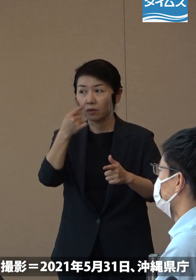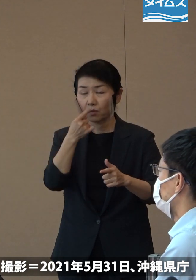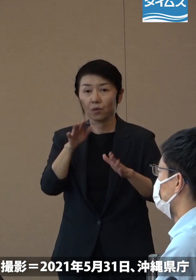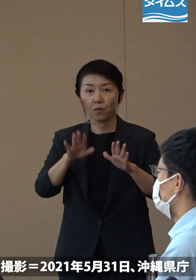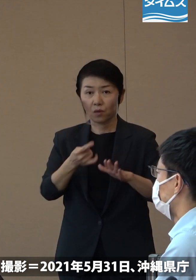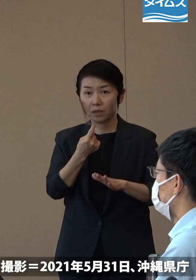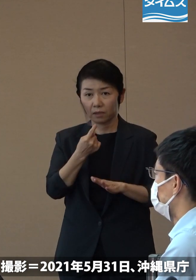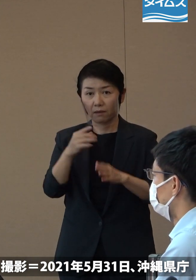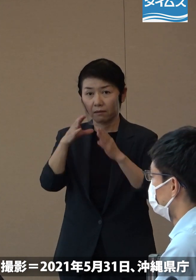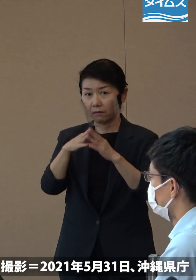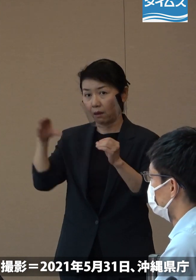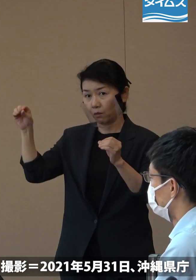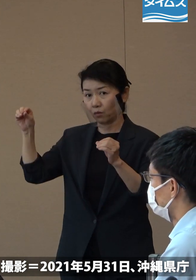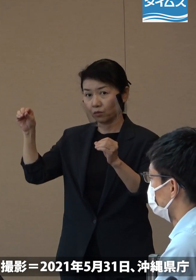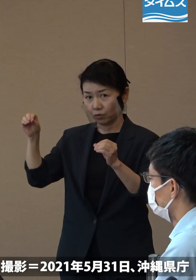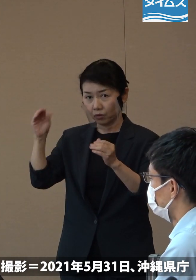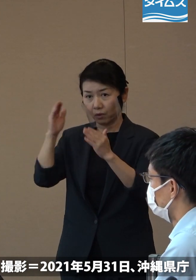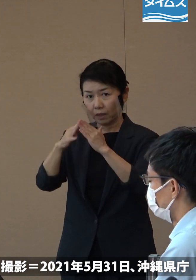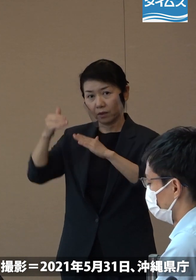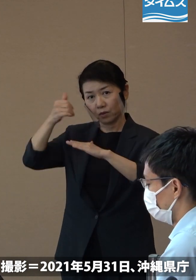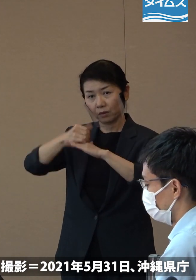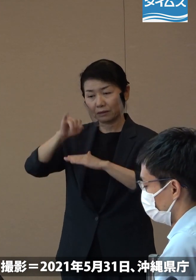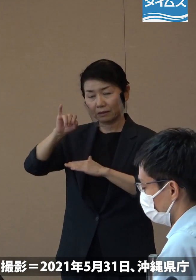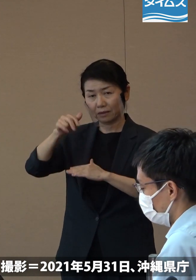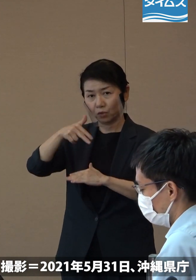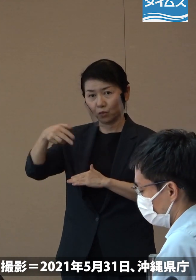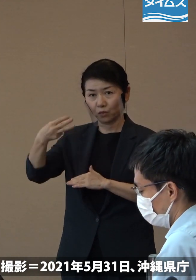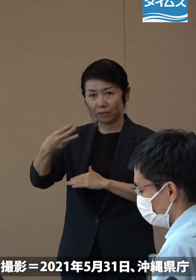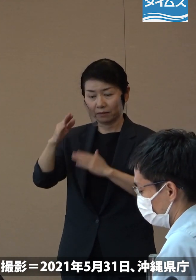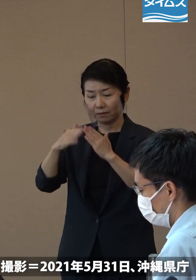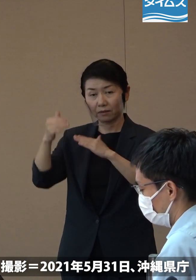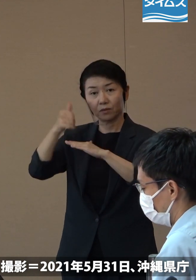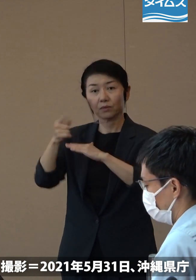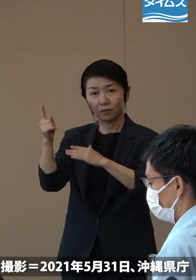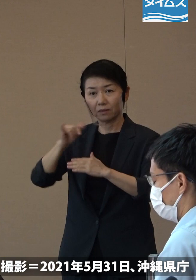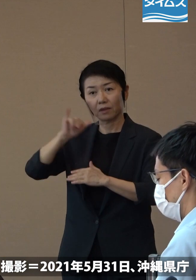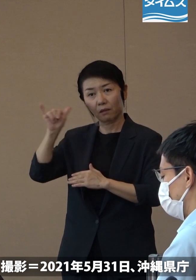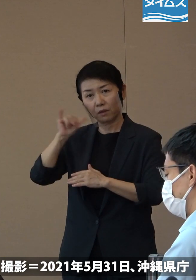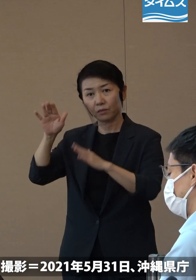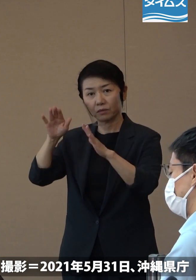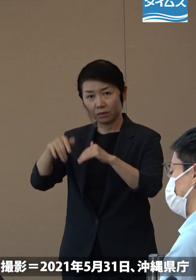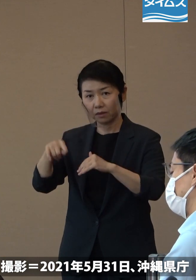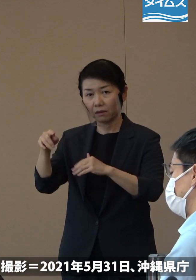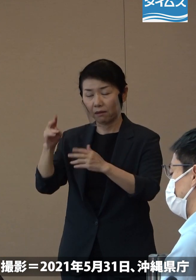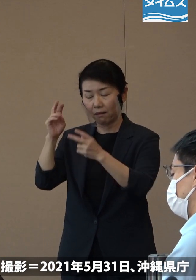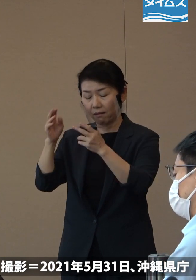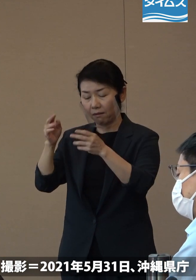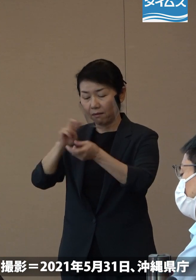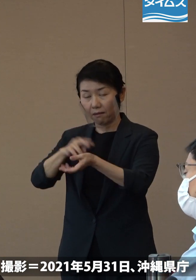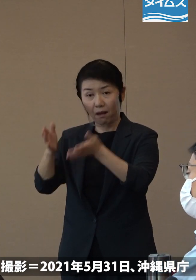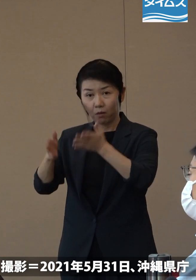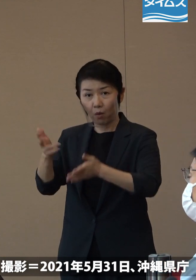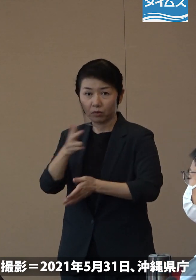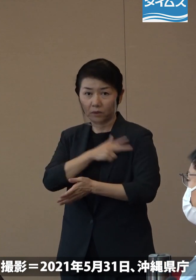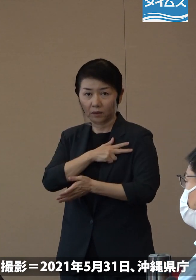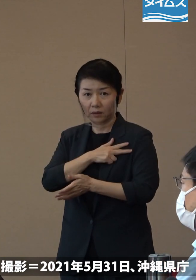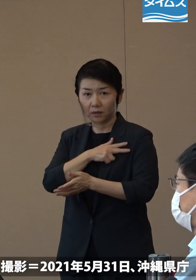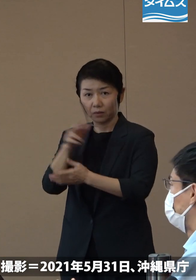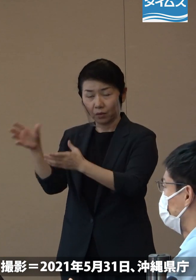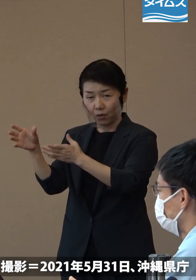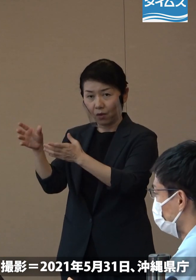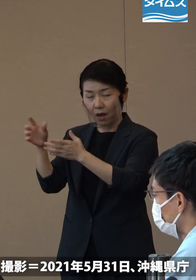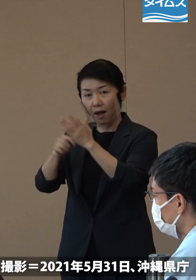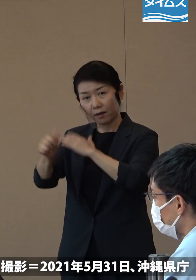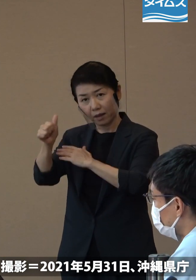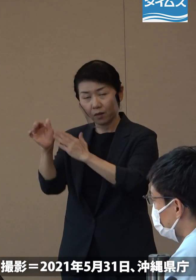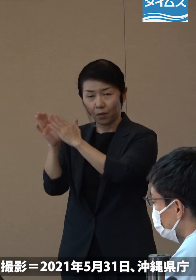全国知事会の飯泉会長へ電話をさせていただき、全国知事会で看護師の派遣についてのお願いをさせていただきました。